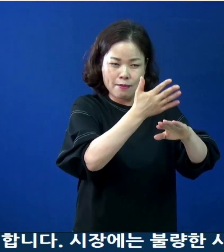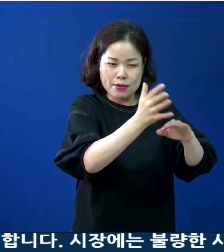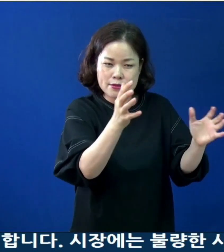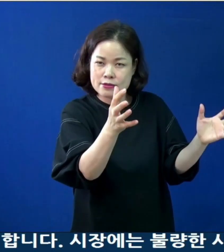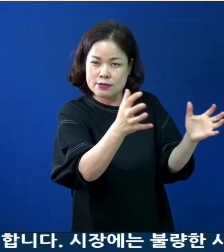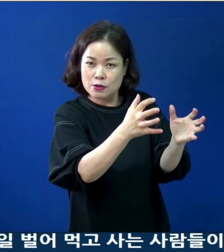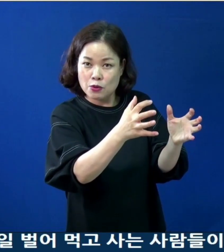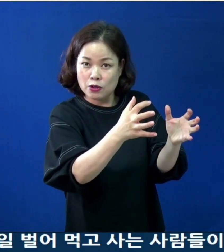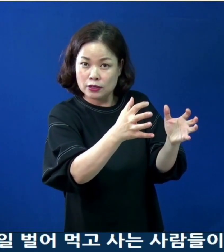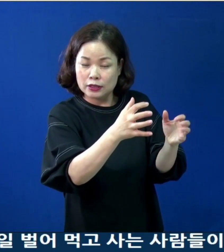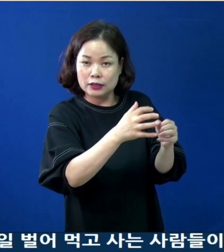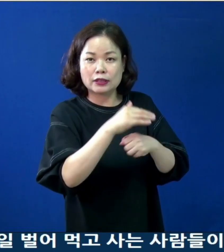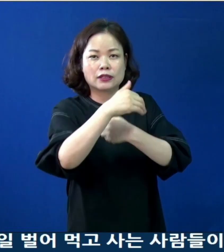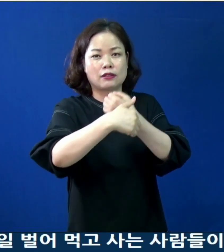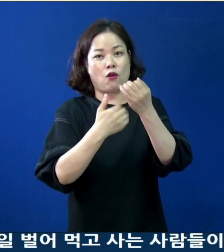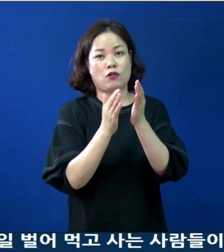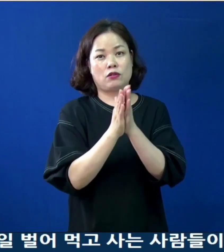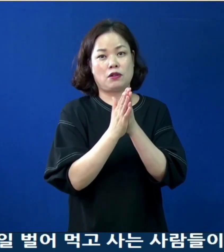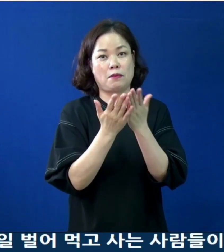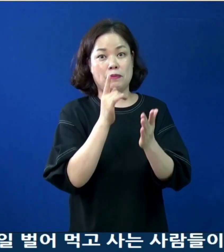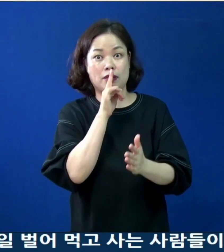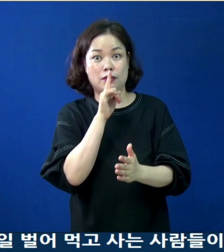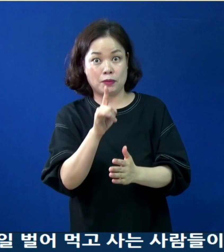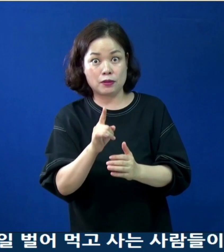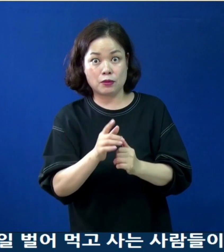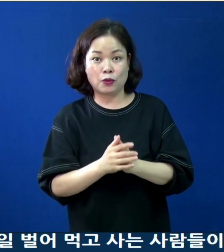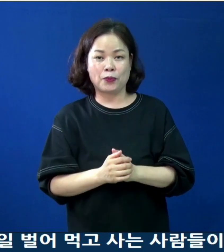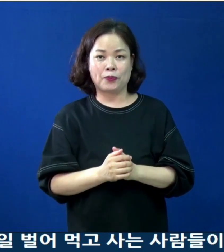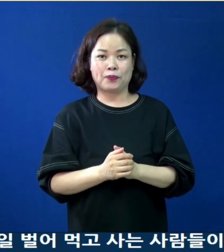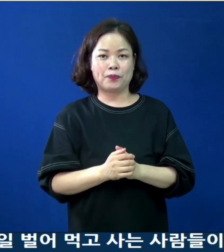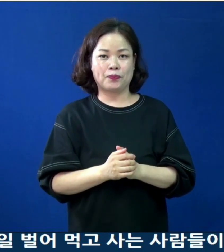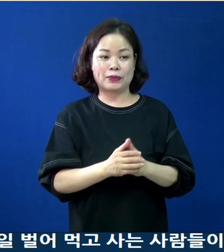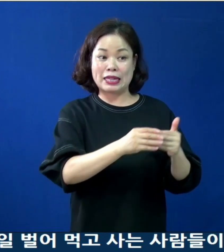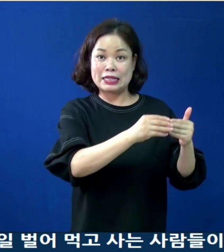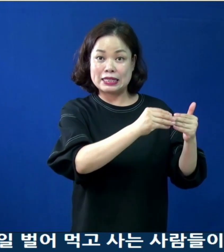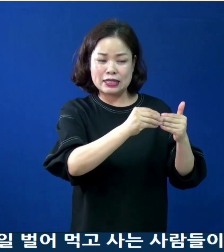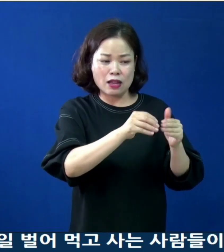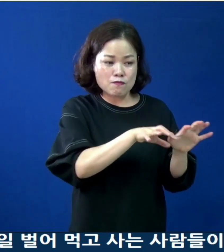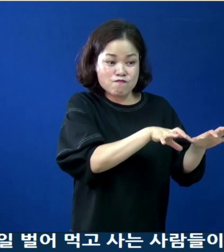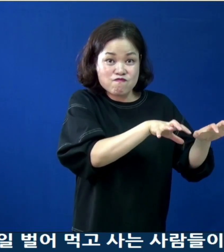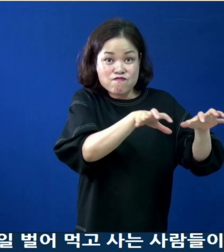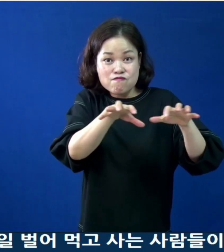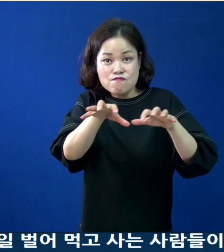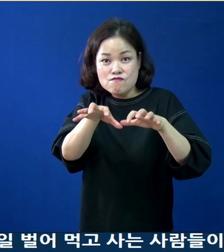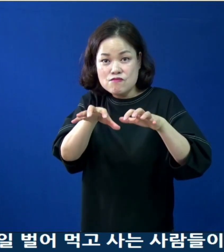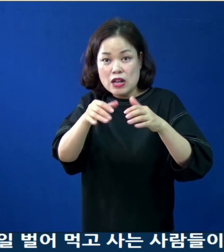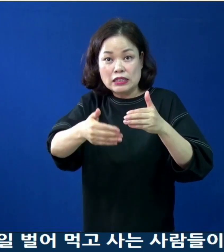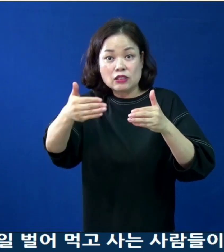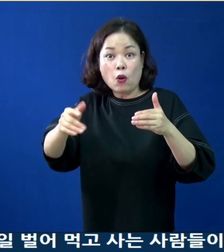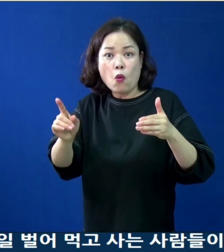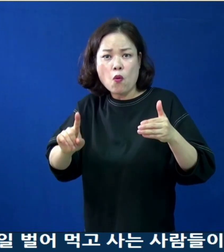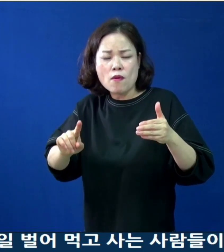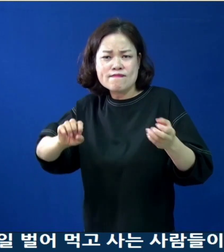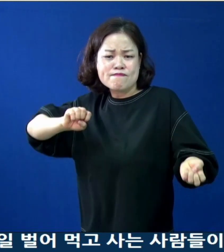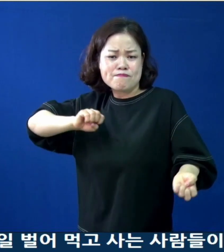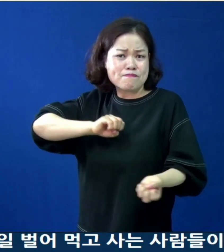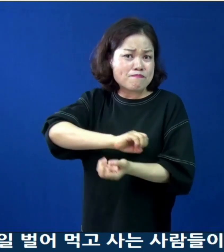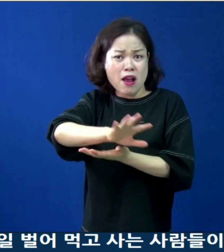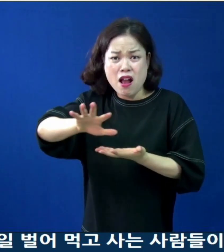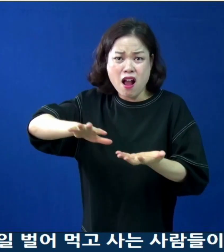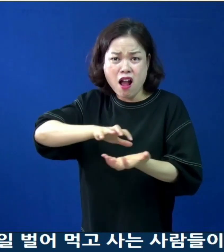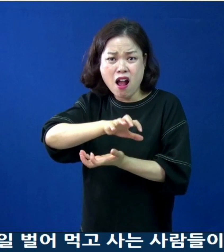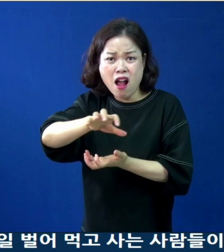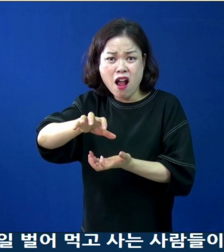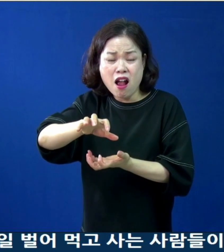선동해서 성경의 말씀 5절을 계속 보면 데리고 떼지어 성을 모하게 하여 소동하게